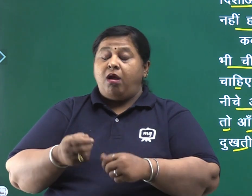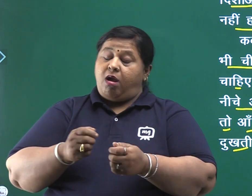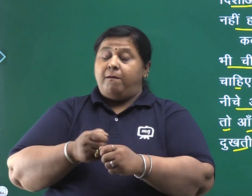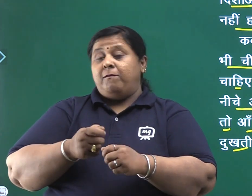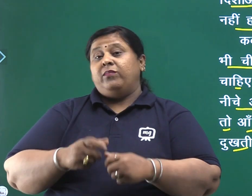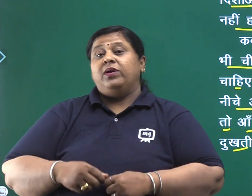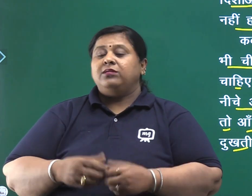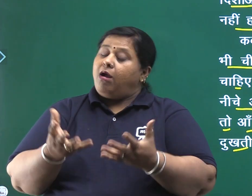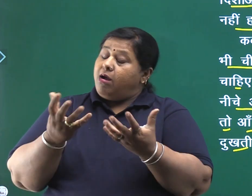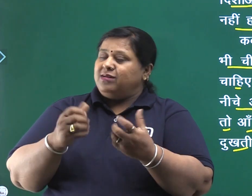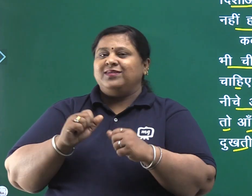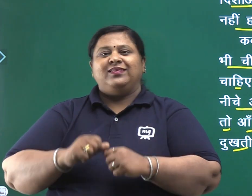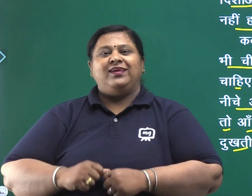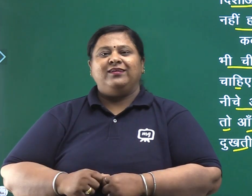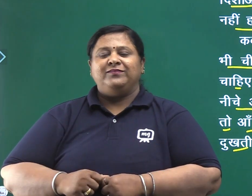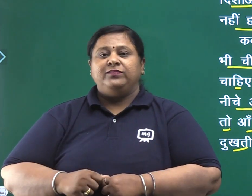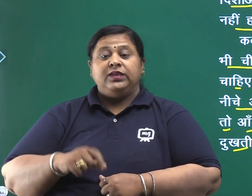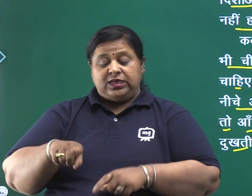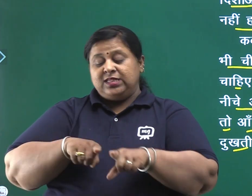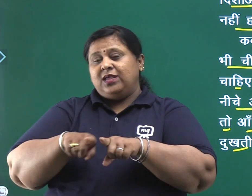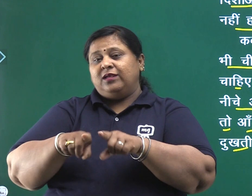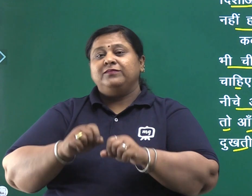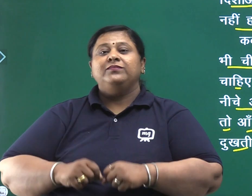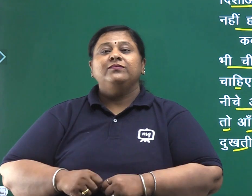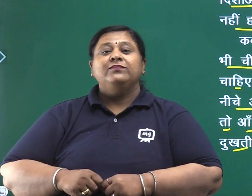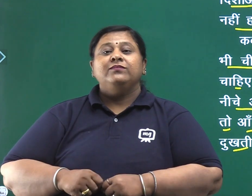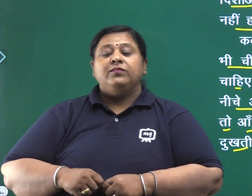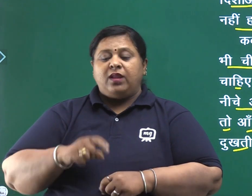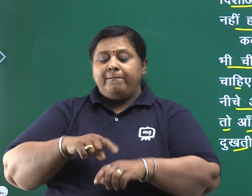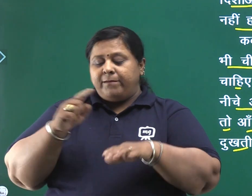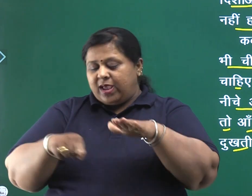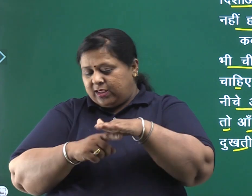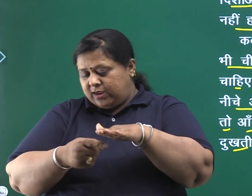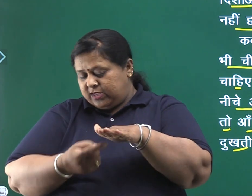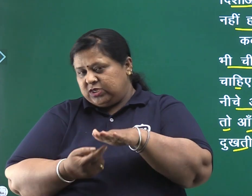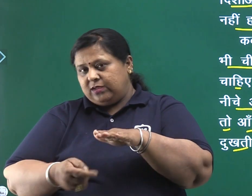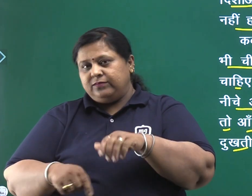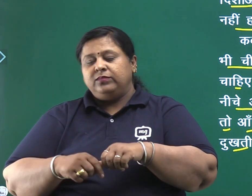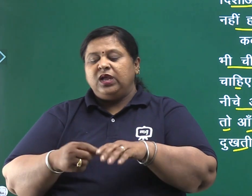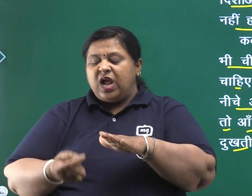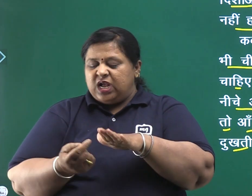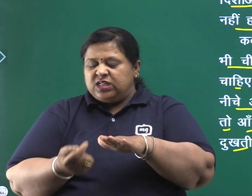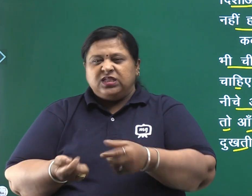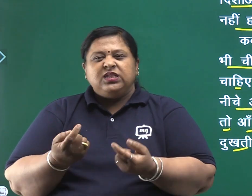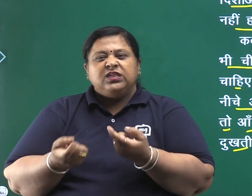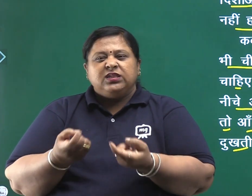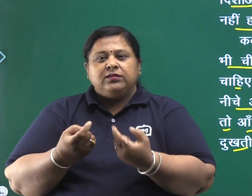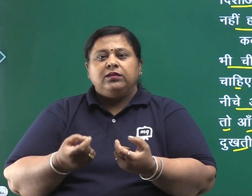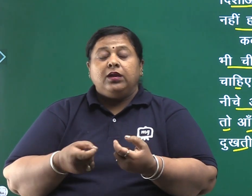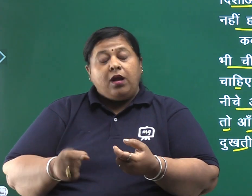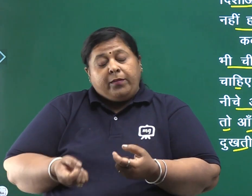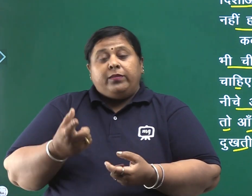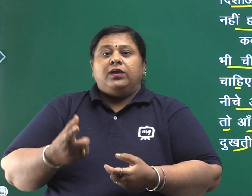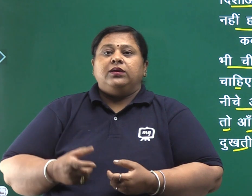काम आ सकती है। जैसे पैर के नीचे आई हुई घास कभी